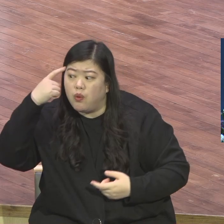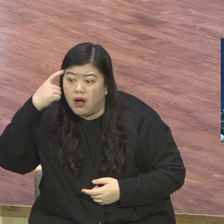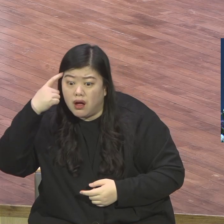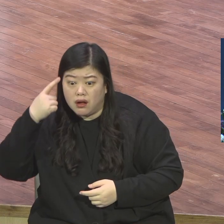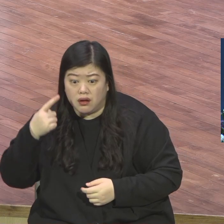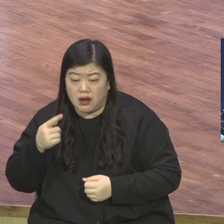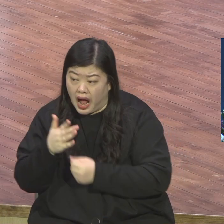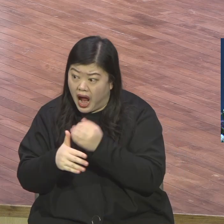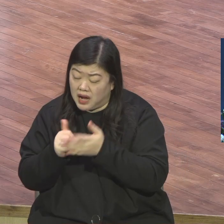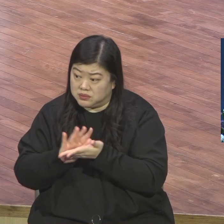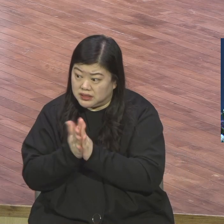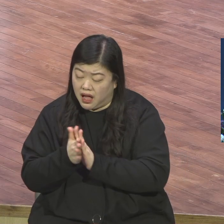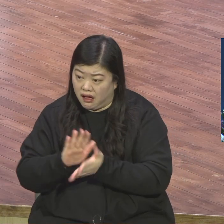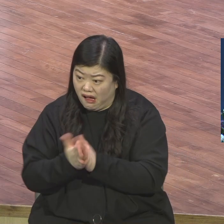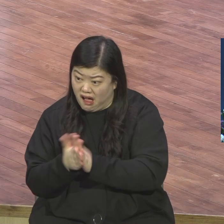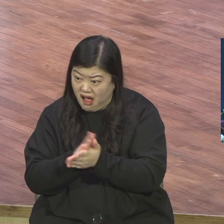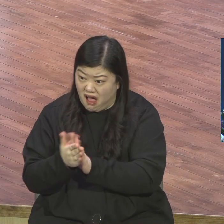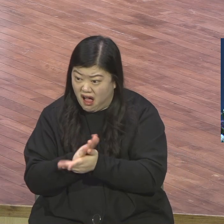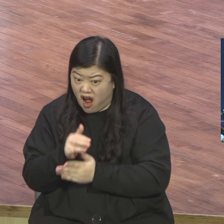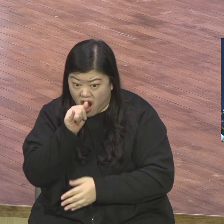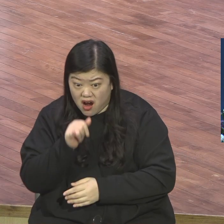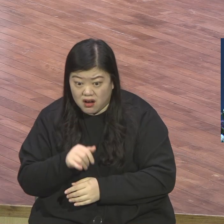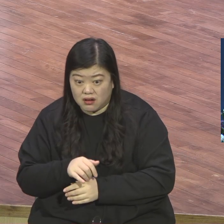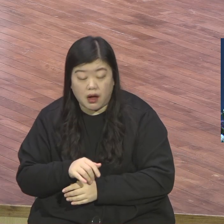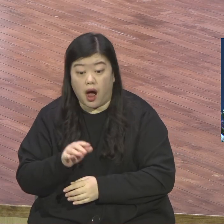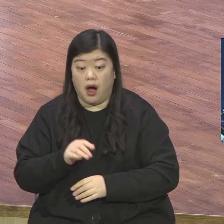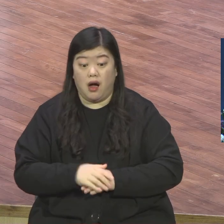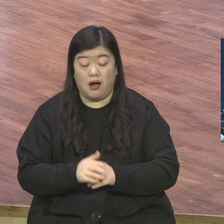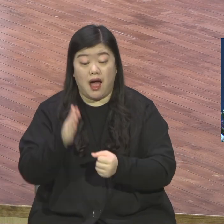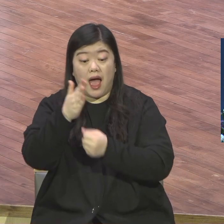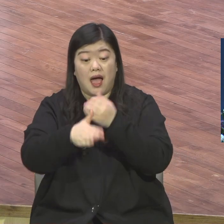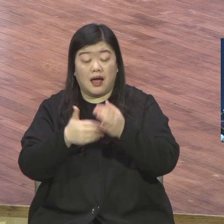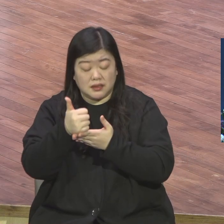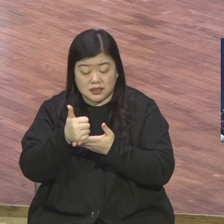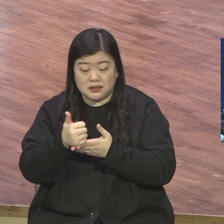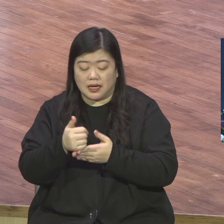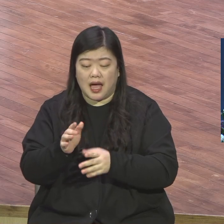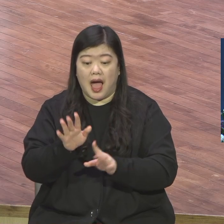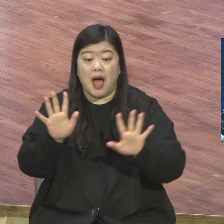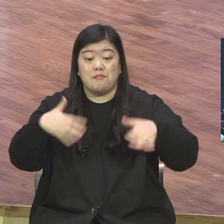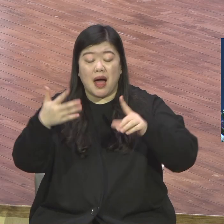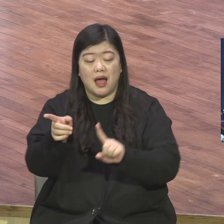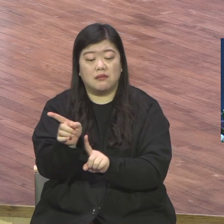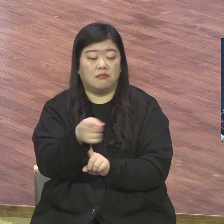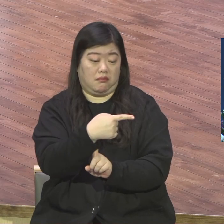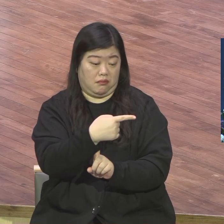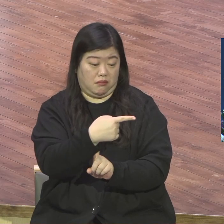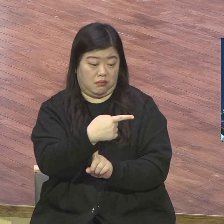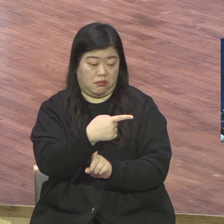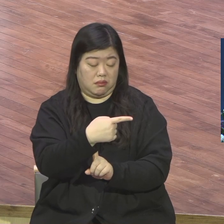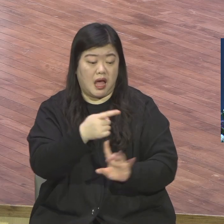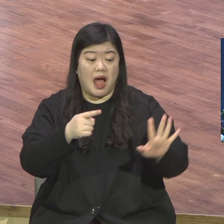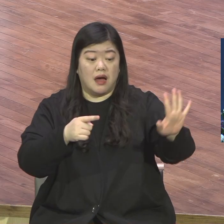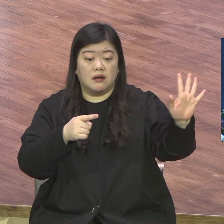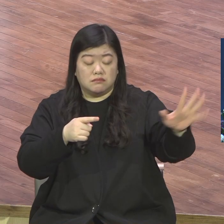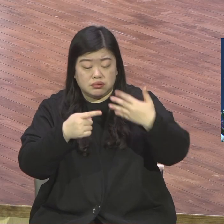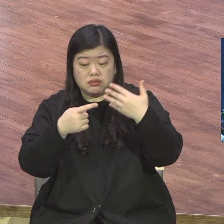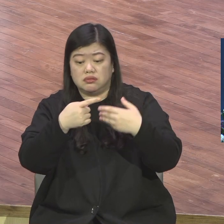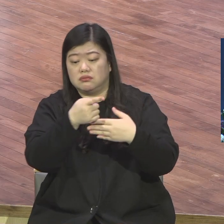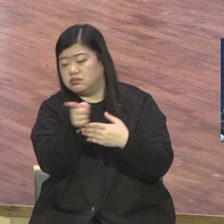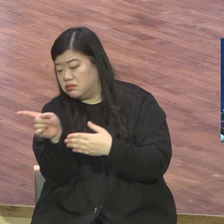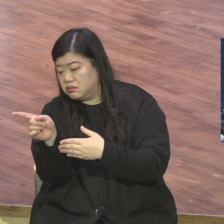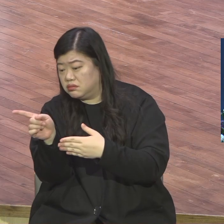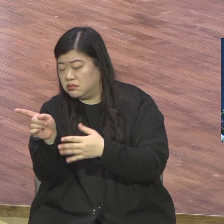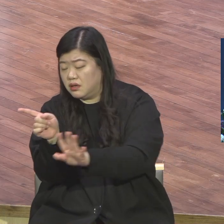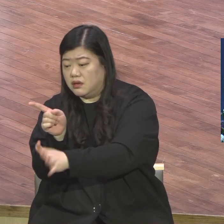웃으며 대답했습니다. 아닙니다. 바람이 어떤 방향으로 불든지 하나님의 사랑은 변함없습니다.